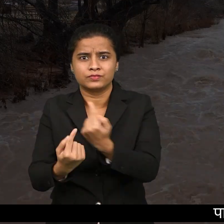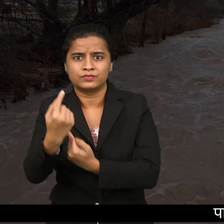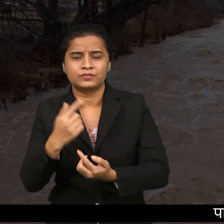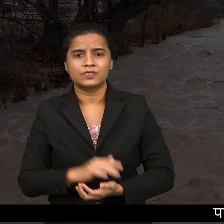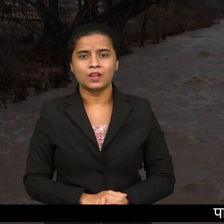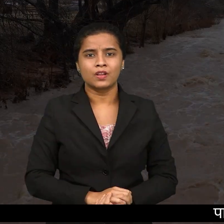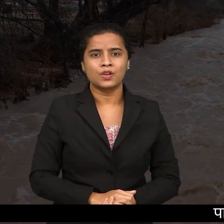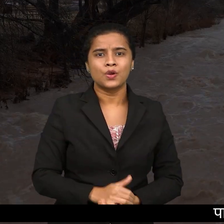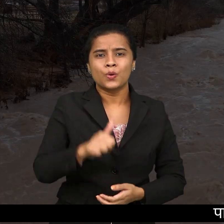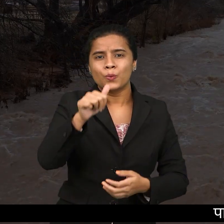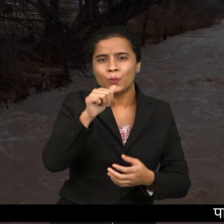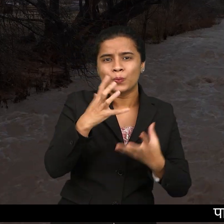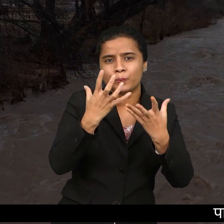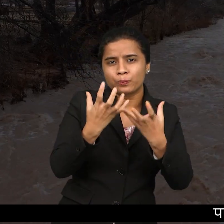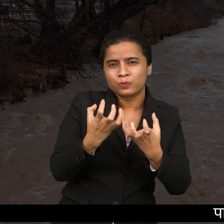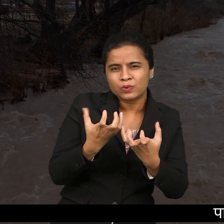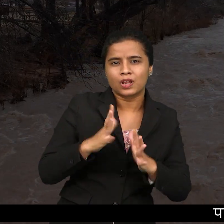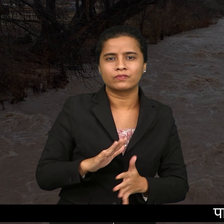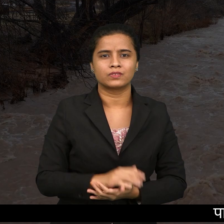पाण्याची टंचाई,